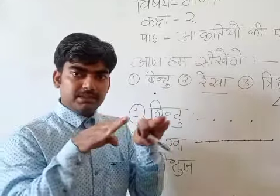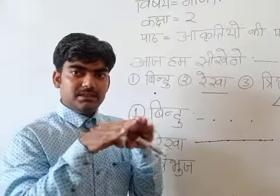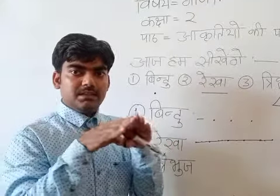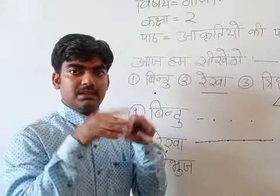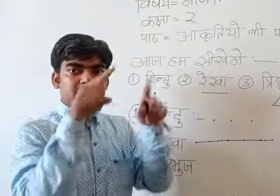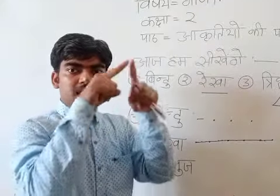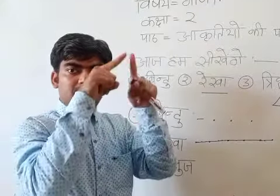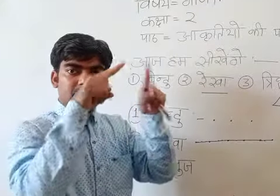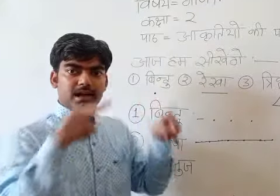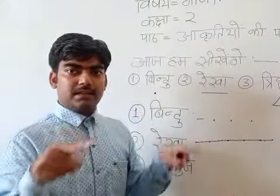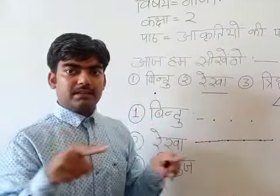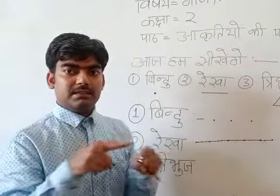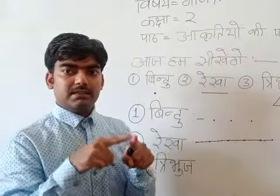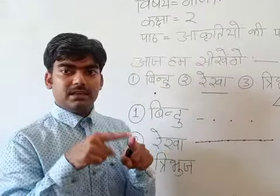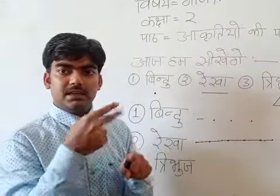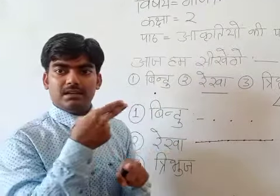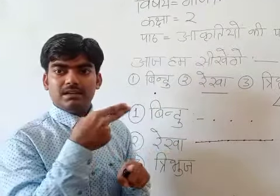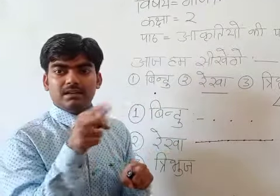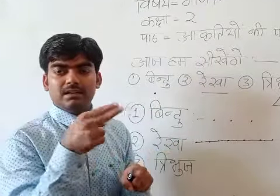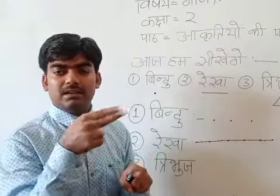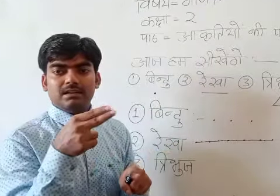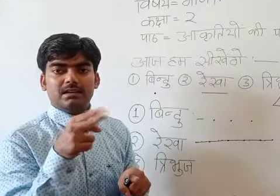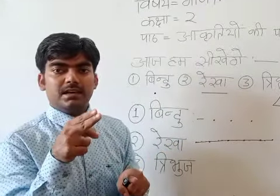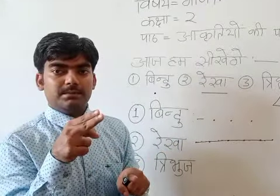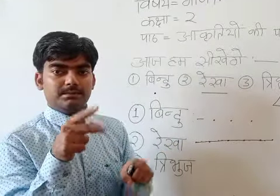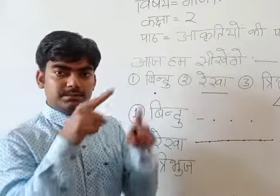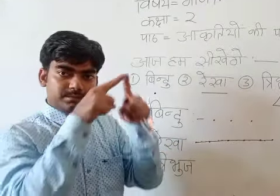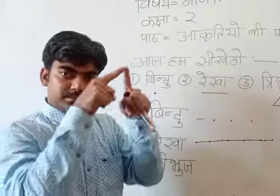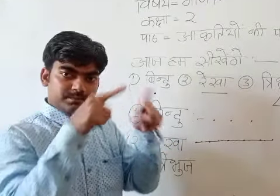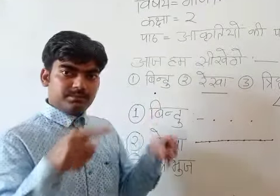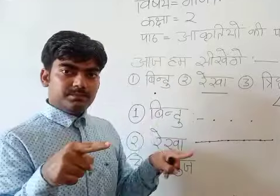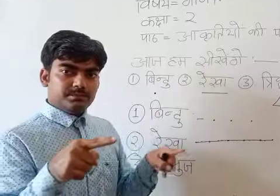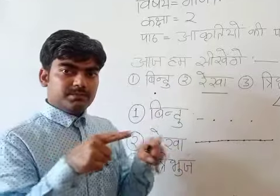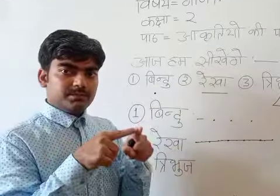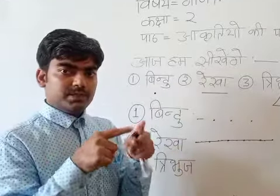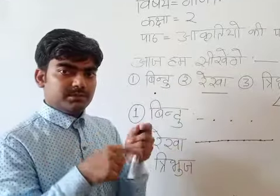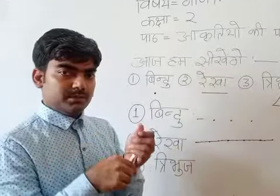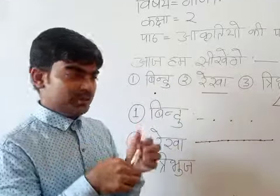अकरती का नाम तेरबुज